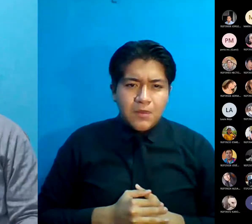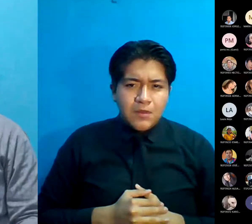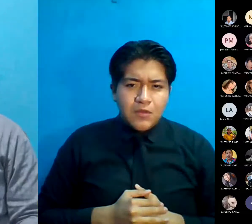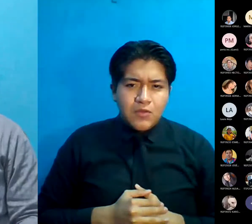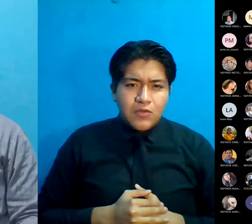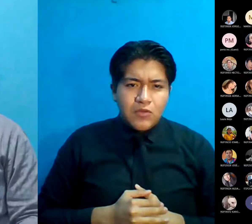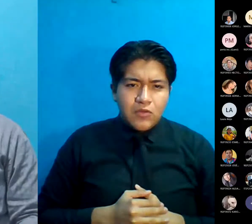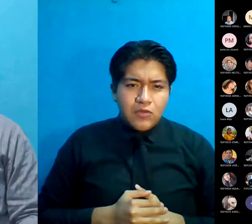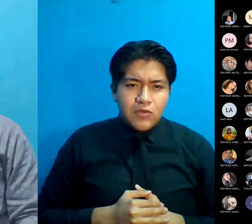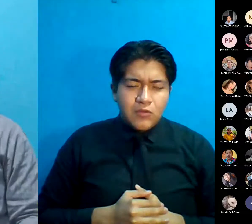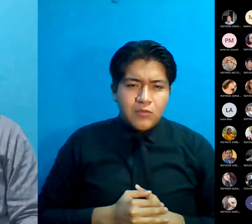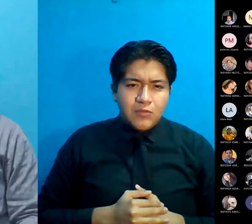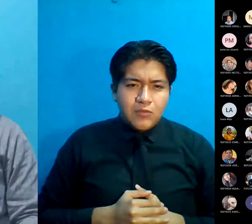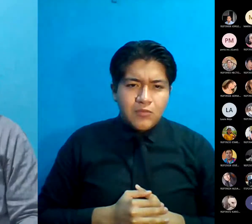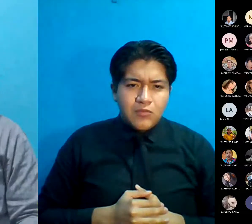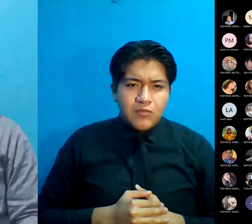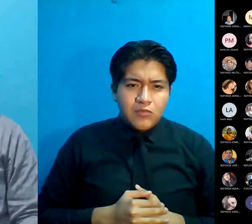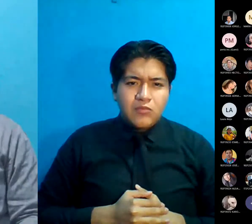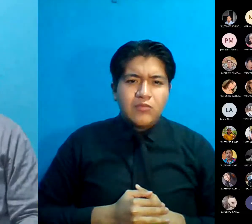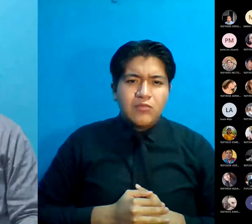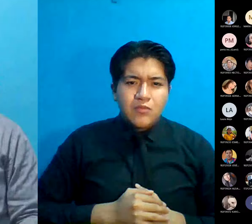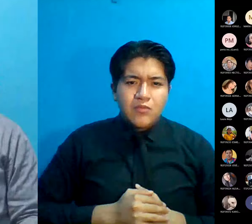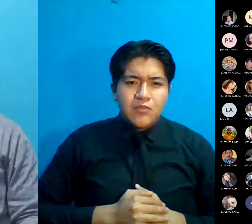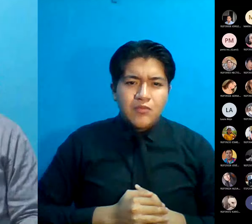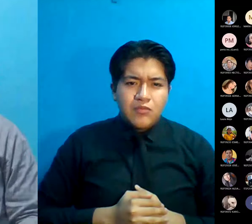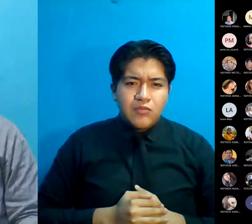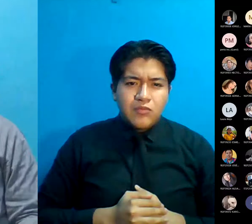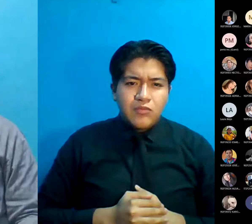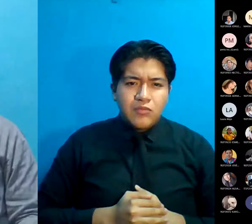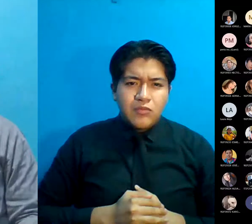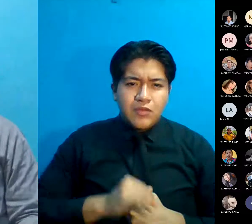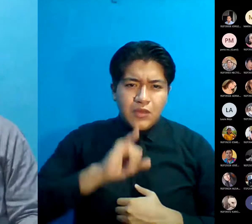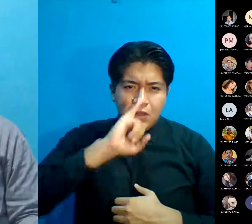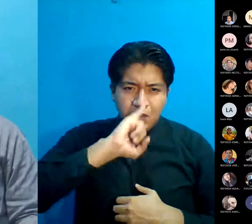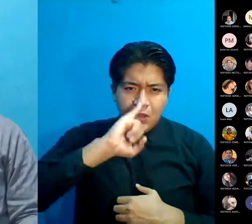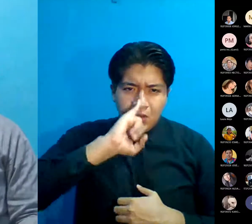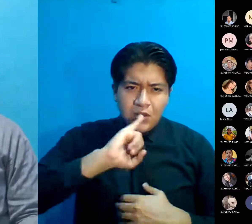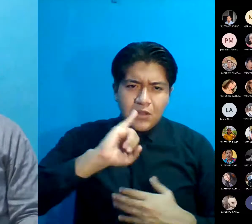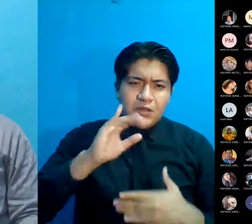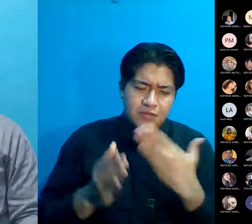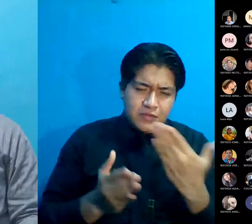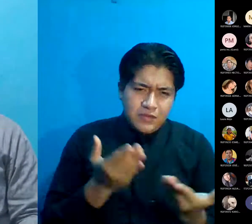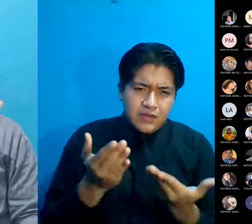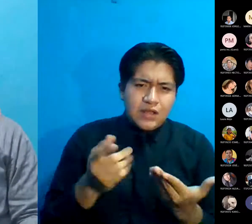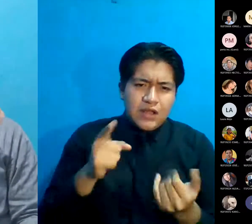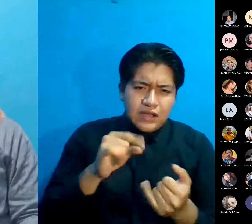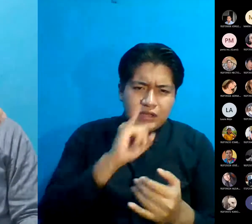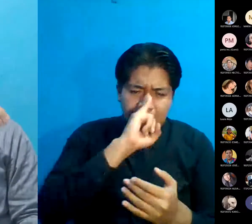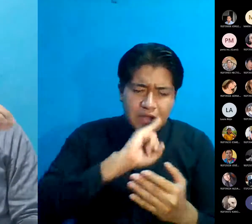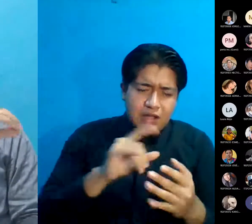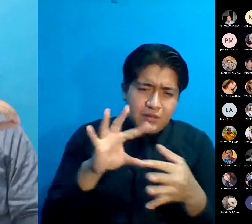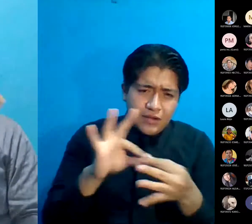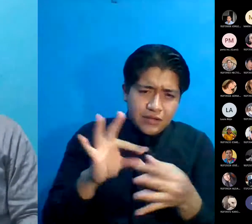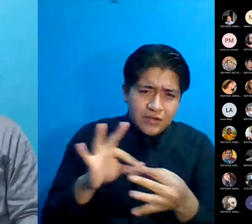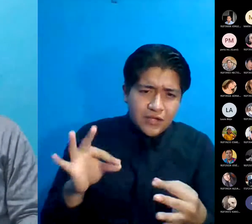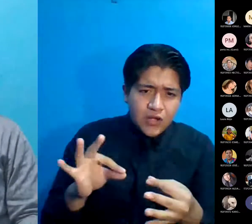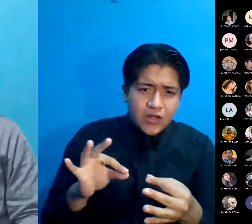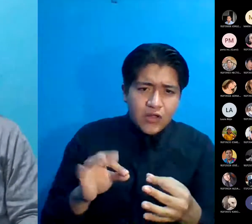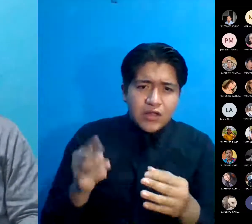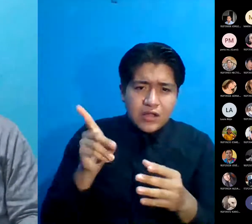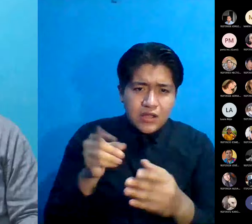María, que así como lo está haciendo el intérprete también, pues este sordo de la Ciudad de